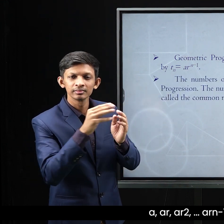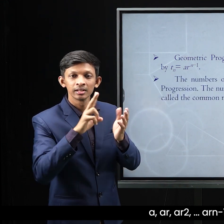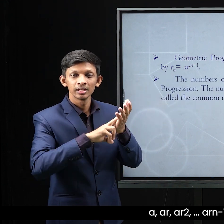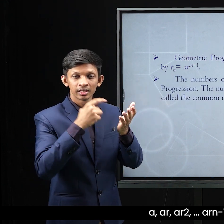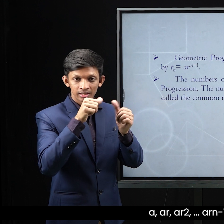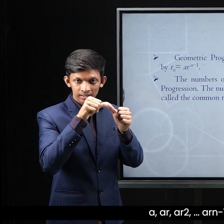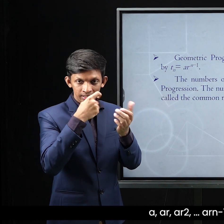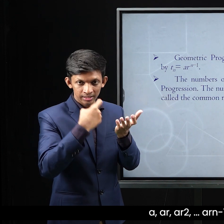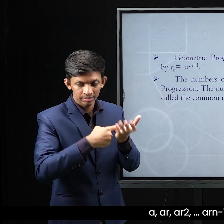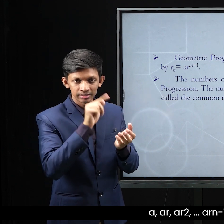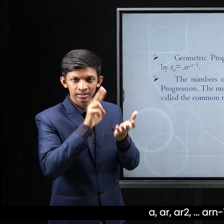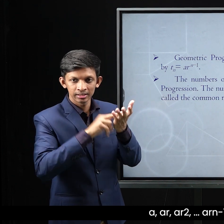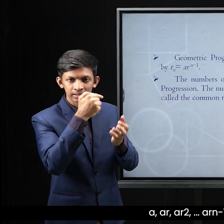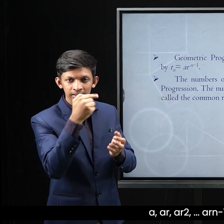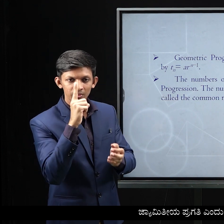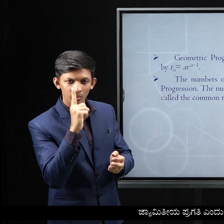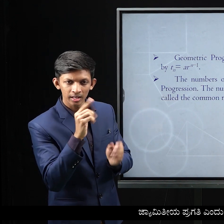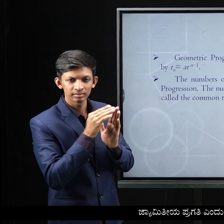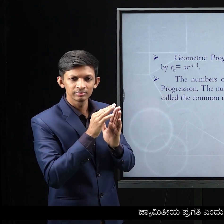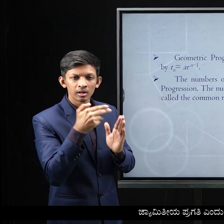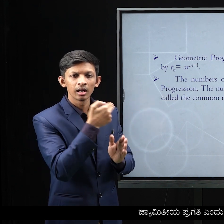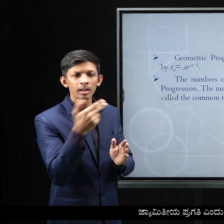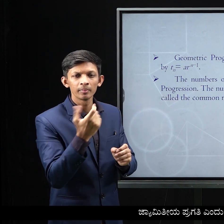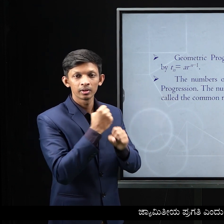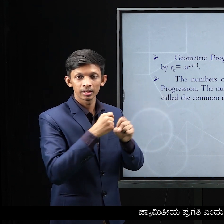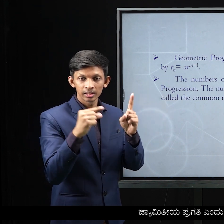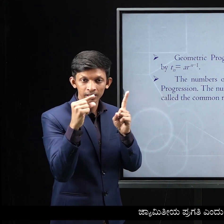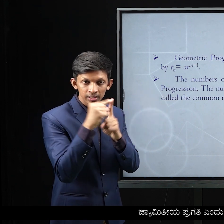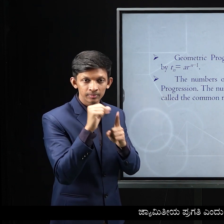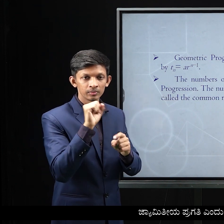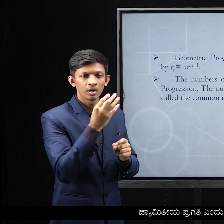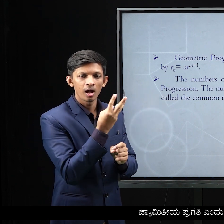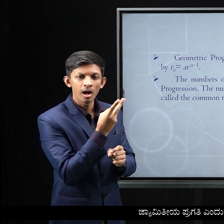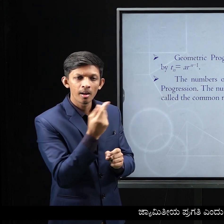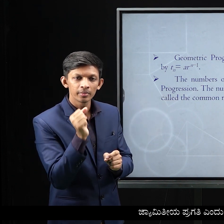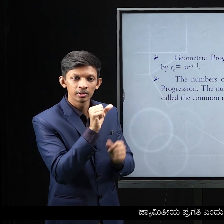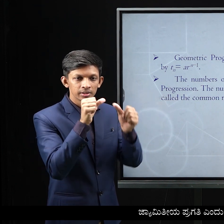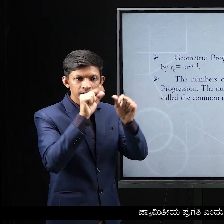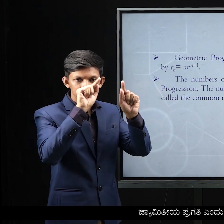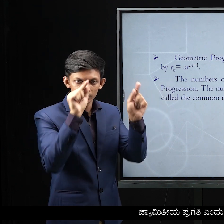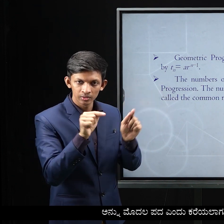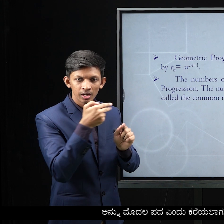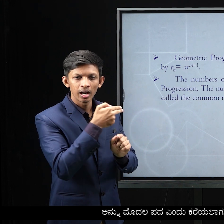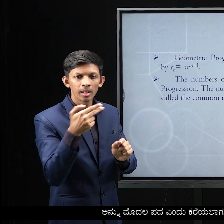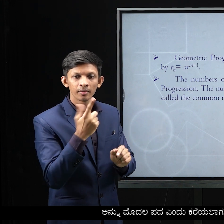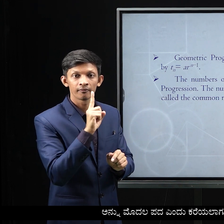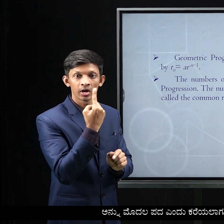1 ರೂಪದ ಸಂಖ್ಯೆಗಳನ್ನು ಜ್ಯಾಮಿತಿಯ ಪ್ರಗತಿ ಎಂದು ಕರೆಯಲಾಗುತ್ತದೆ. ಸಂಖ್ಯೆ ಎ ಅನ್ನು ಮೊದಲ ಪದ